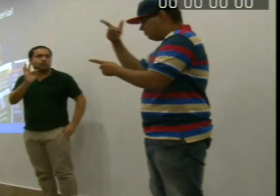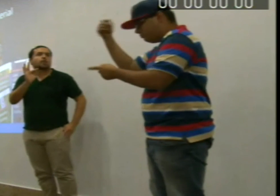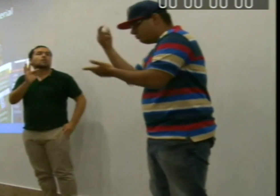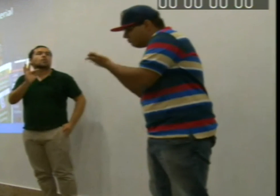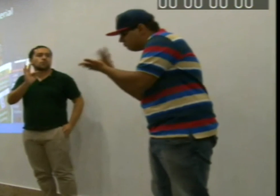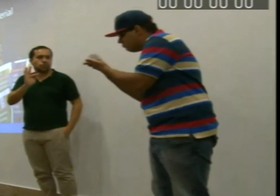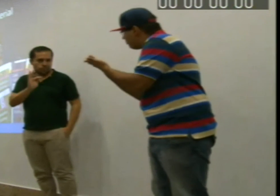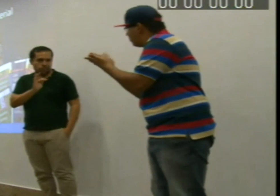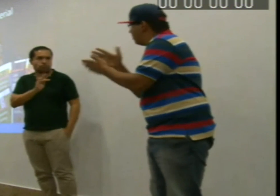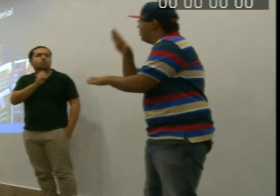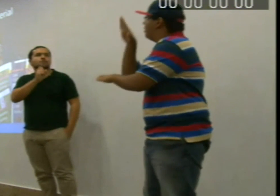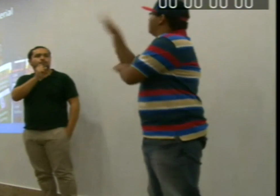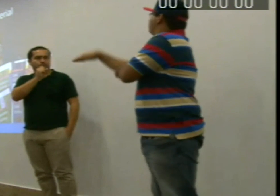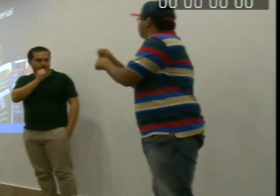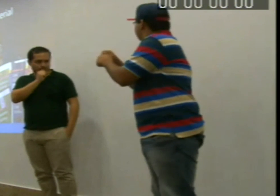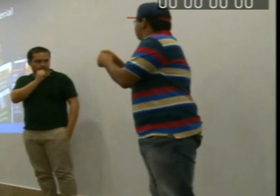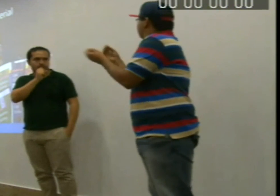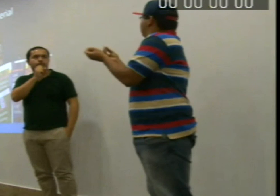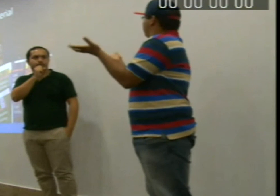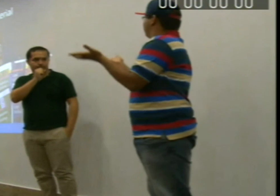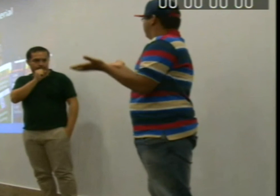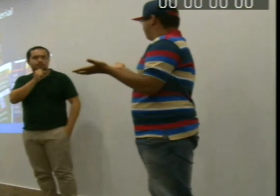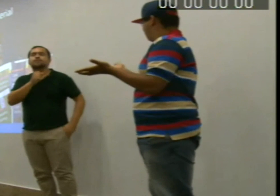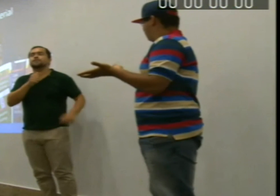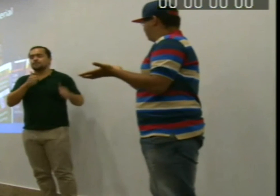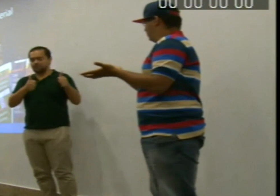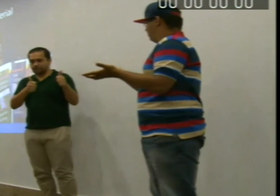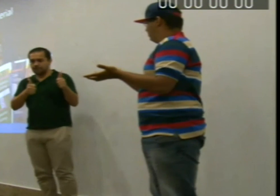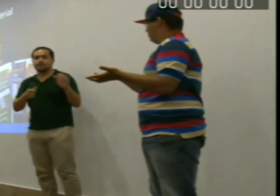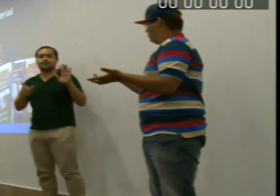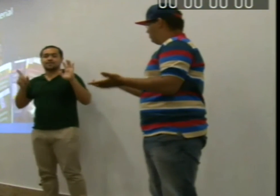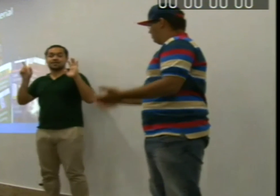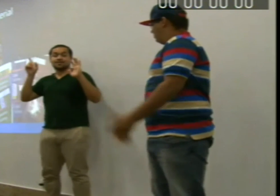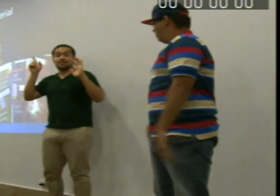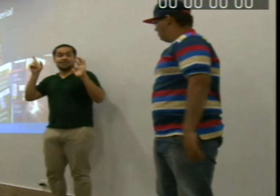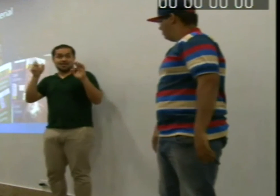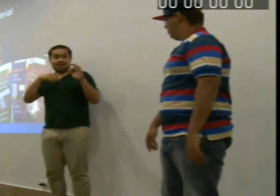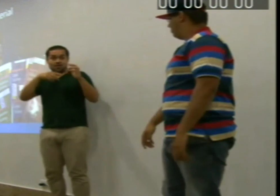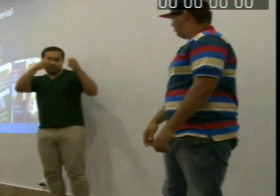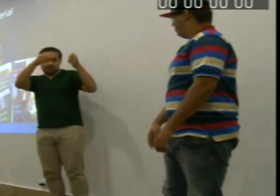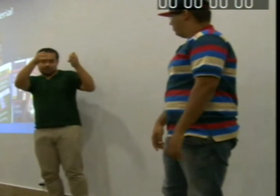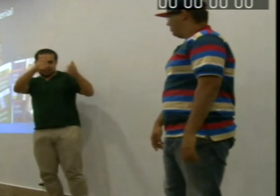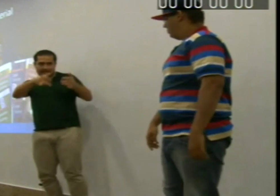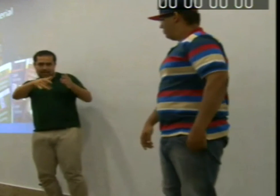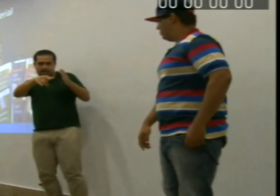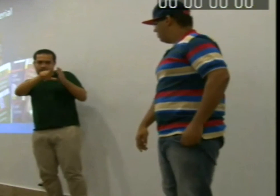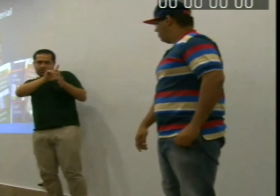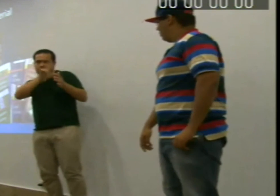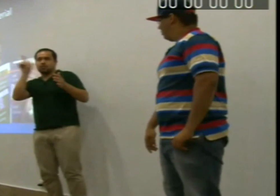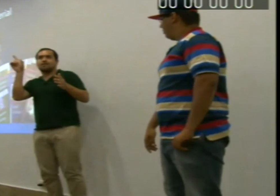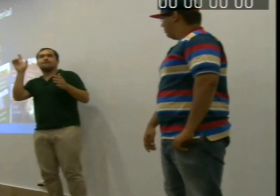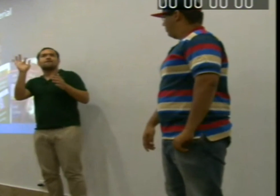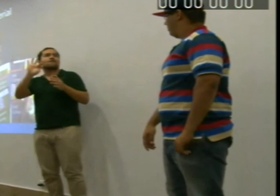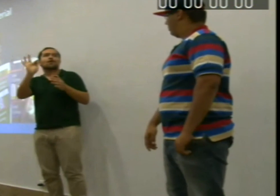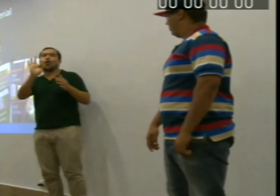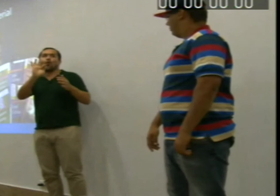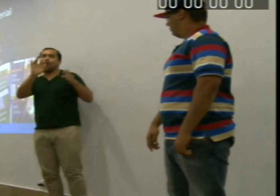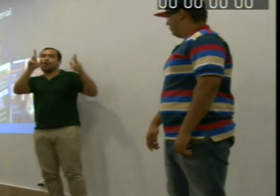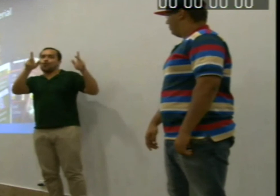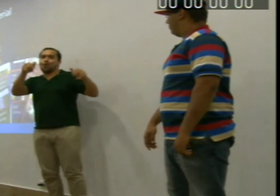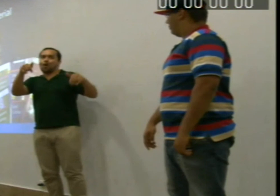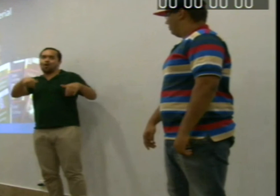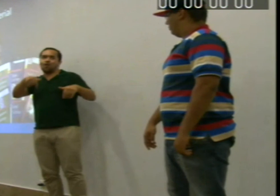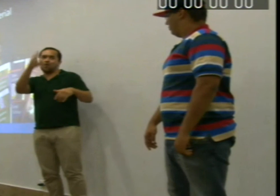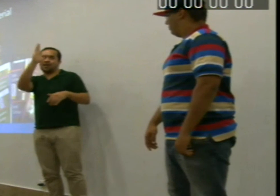como que é essa disciplina na faculdade para entrar para entrar como que faz eu vou te explicar